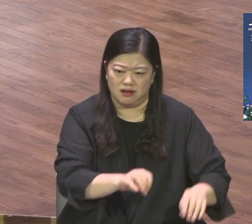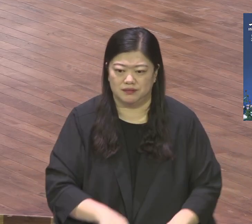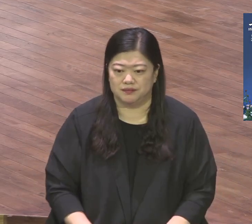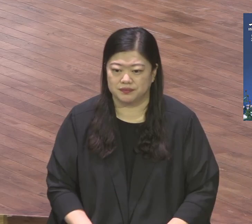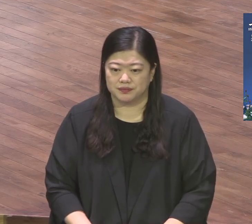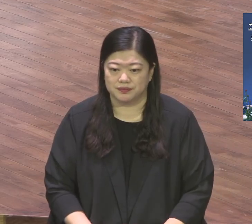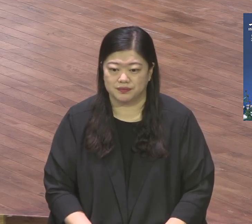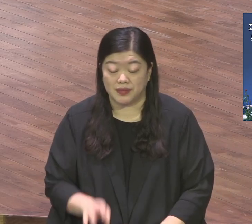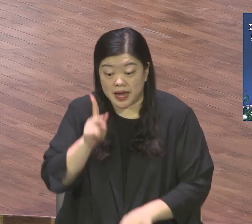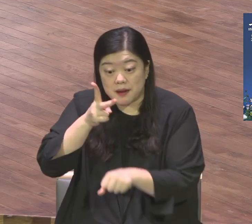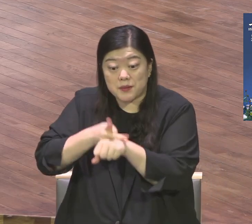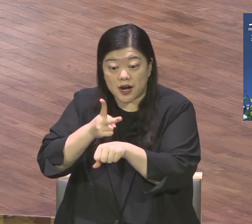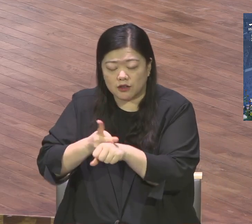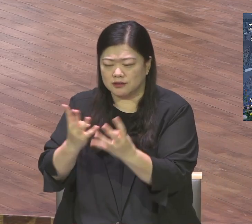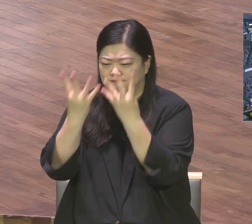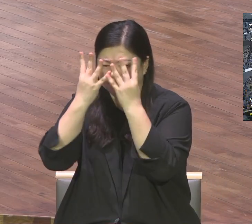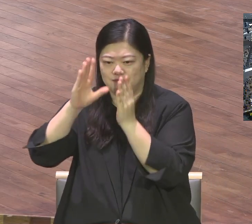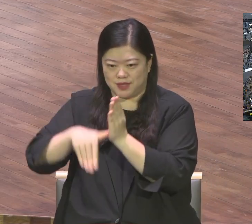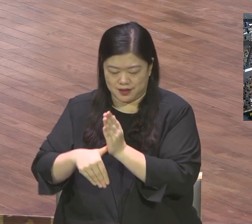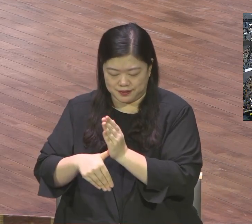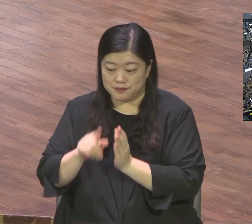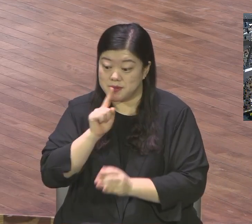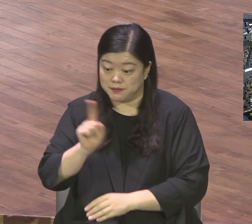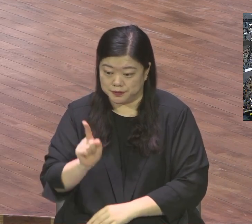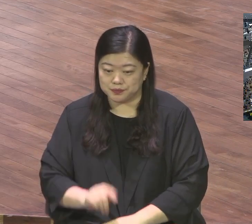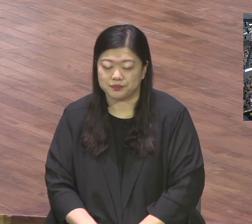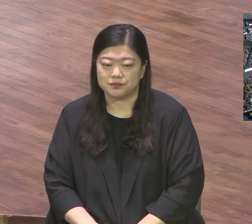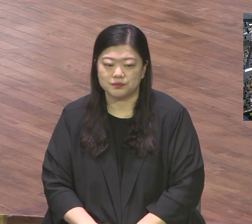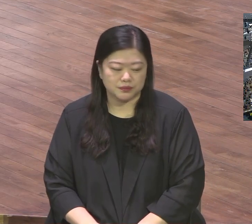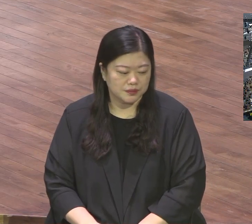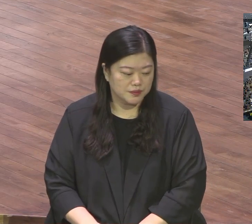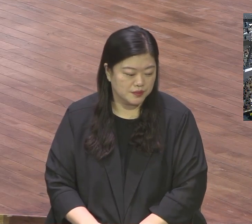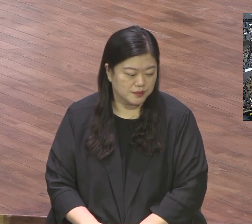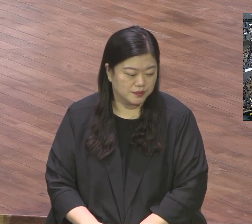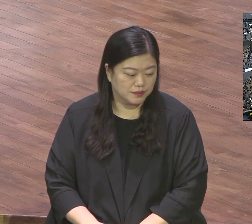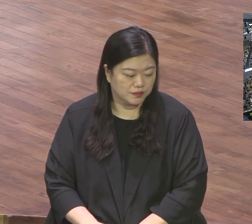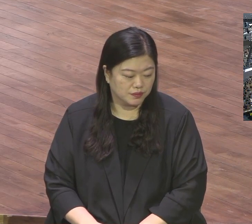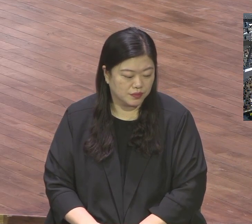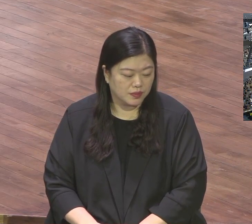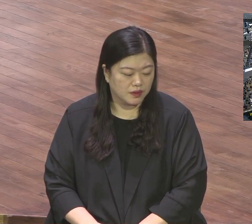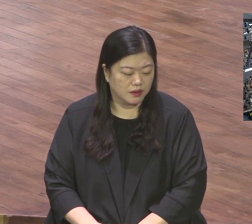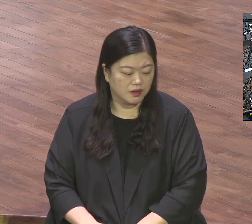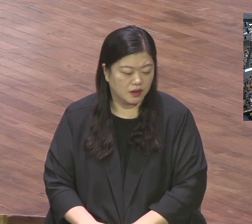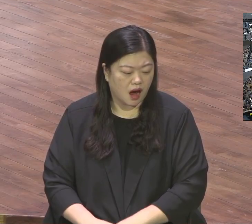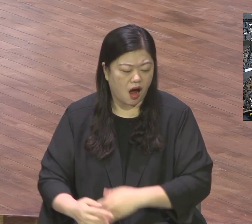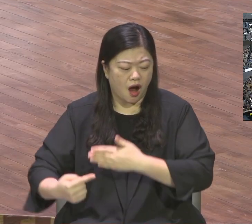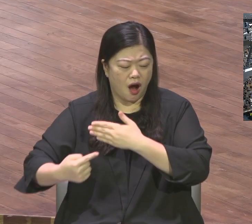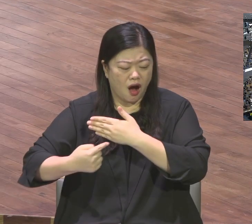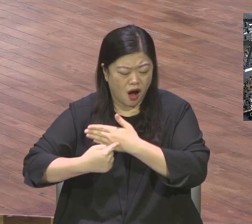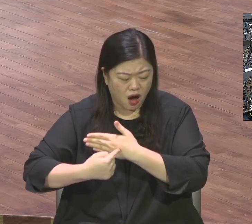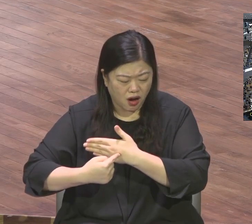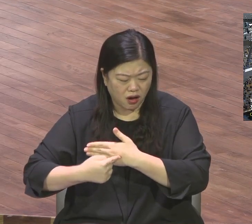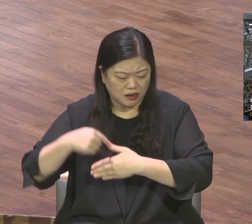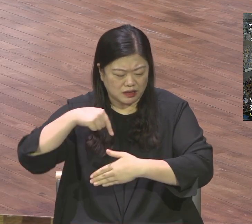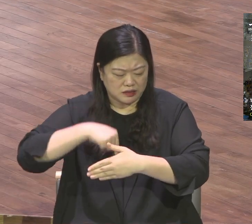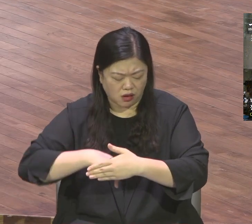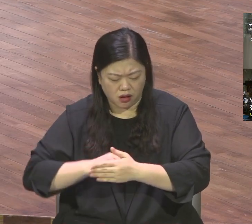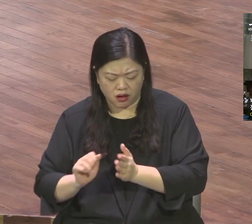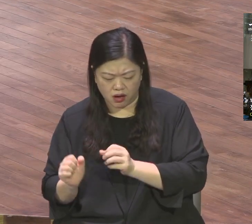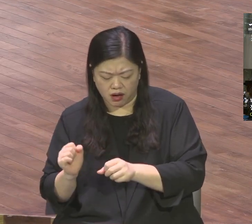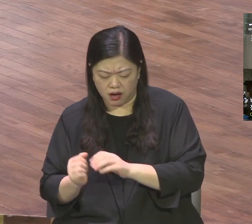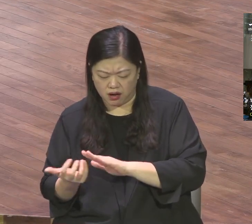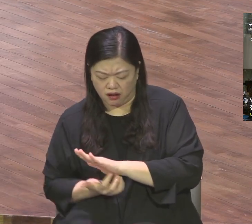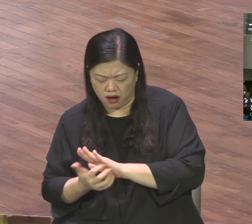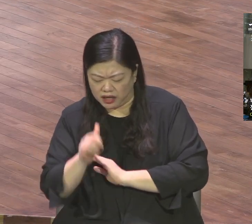사도 바울이 이렇게 선포합니다. 그러면 무엇이냐? 그 체례로 하나, 참으로 하나, 무슨 방도로 하든지 전파가 되는